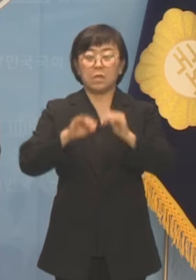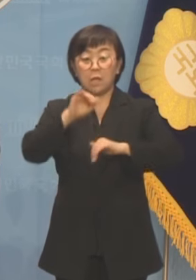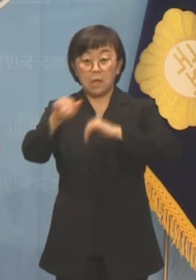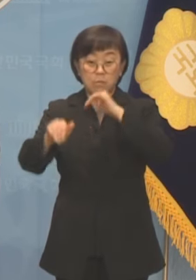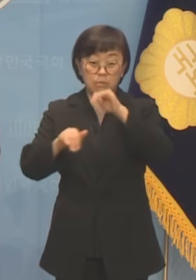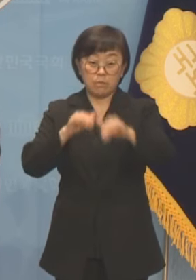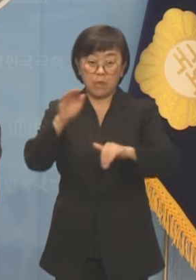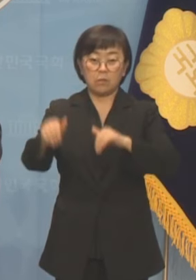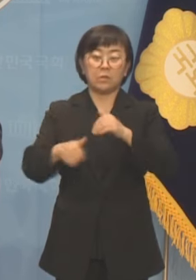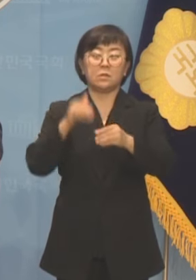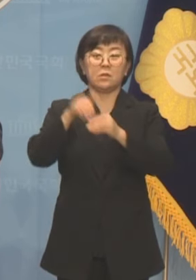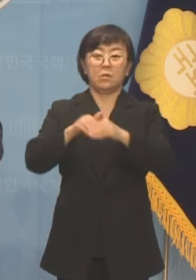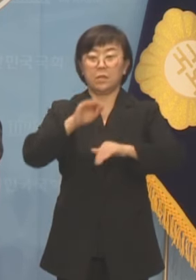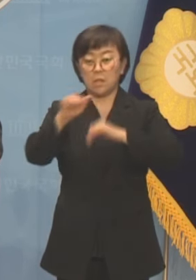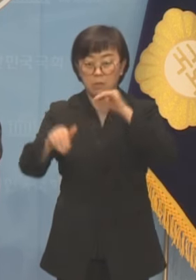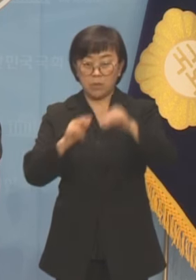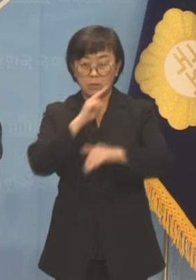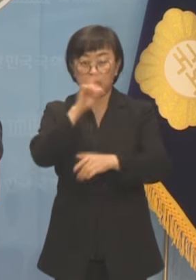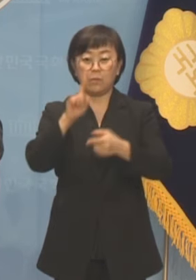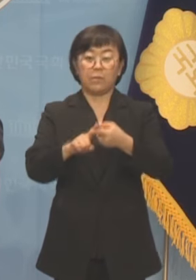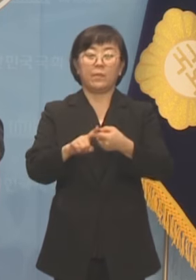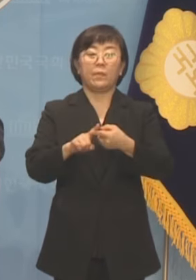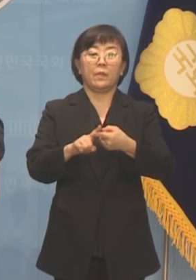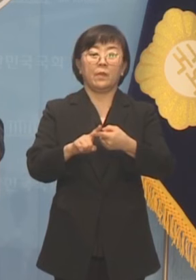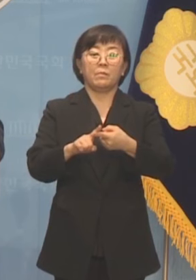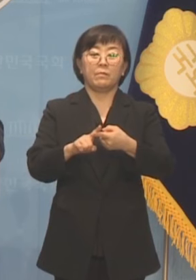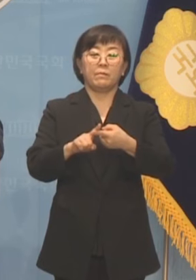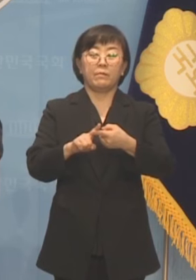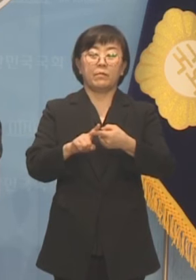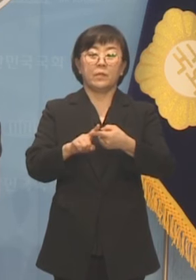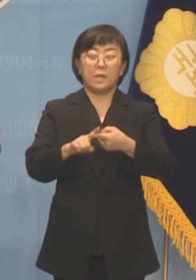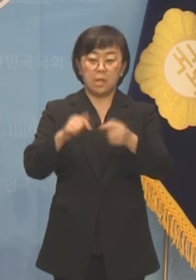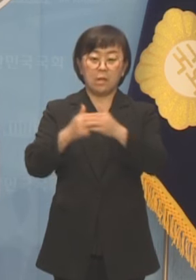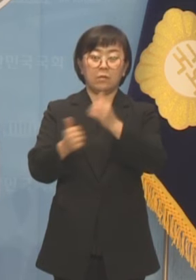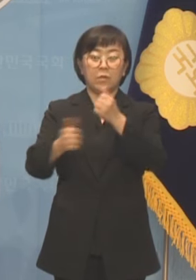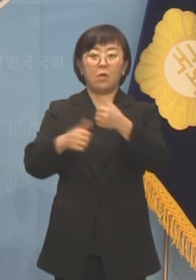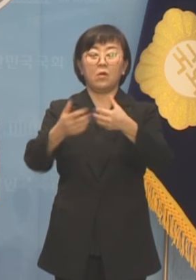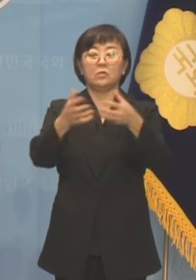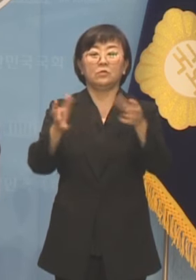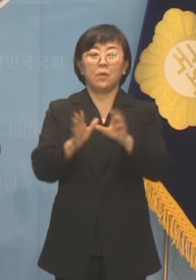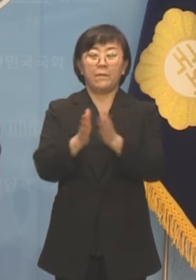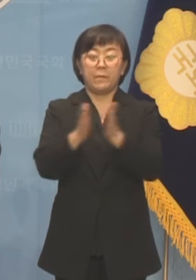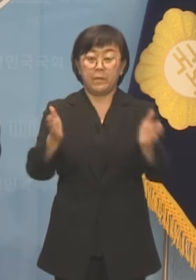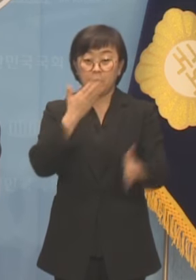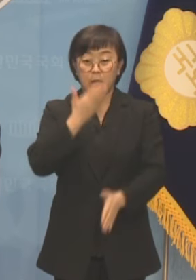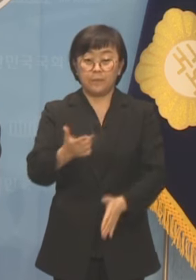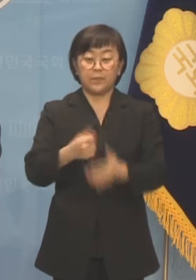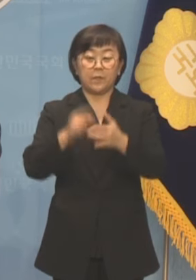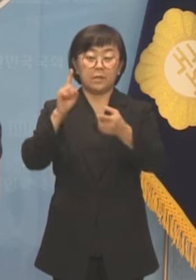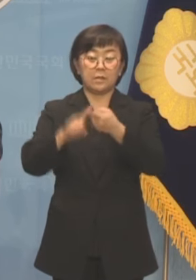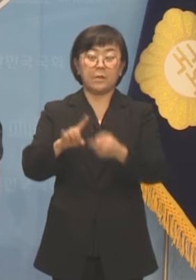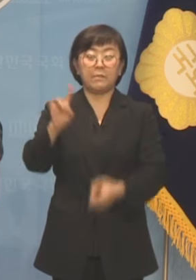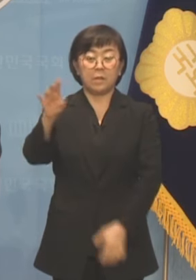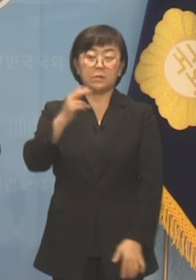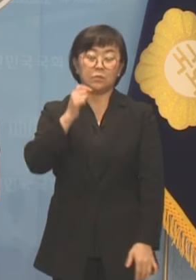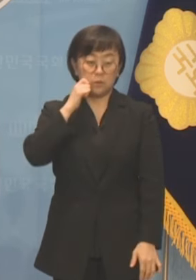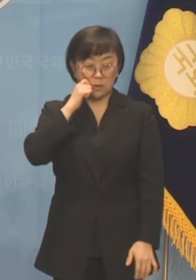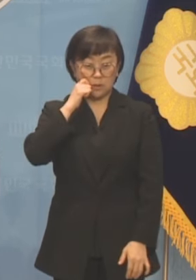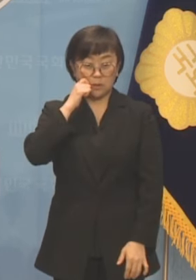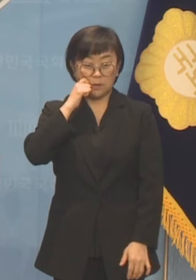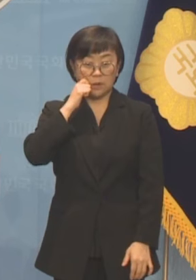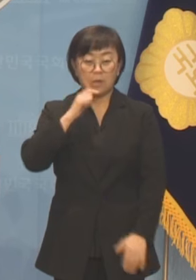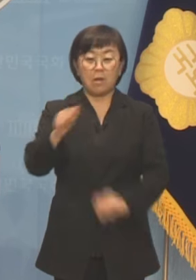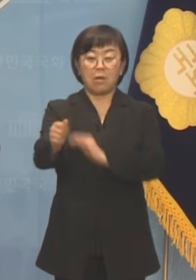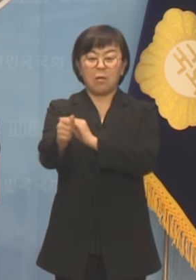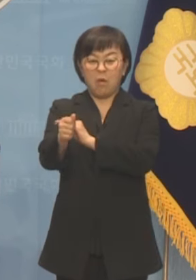경선에 개하고 선거에 개 혹 그게 대가 출범 계기가 될텐데 대서는 한 마디도 못하는